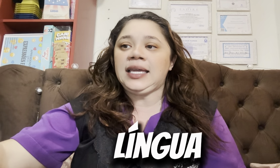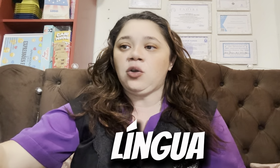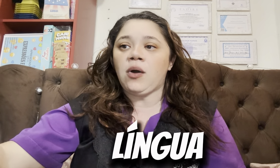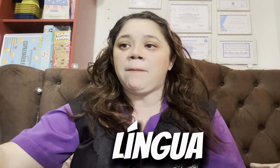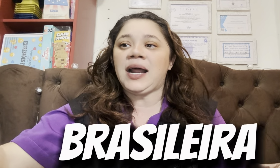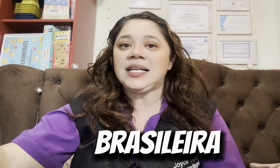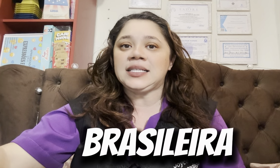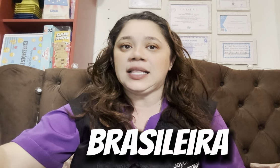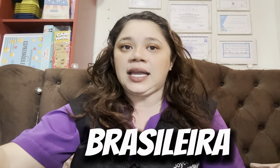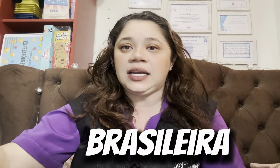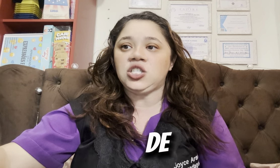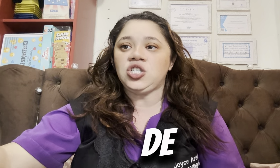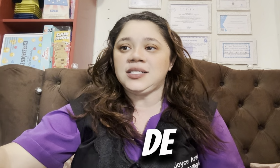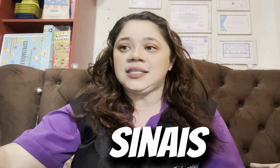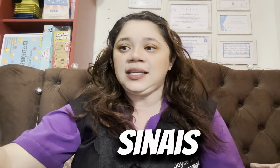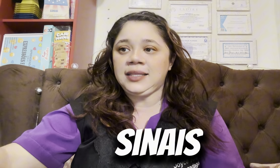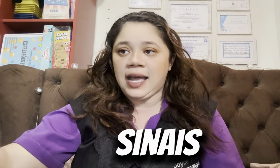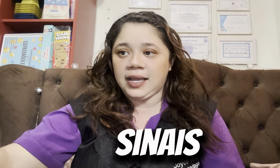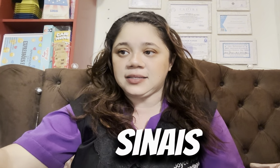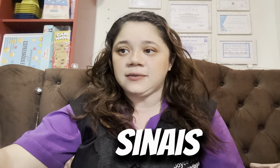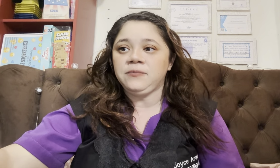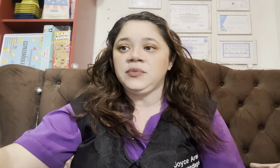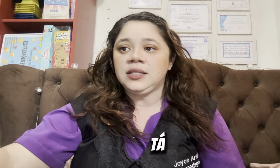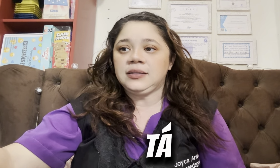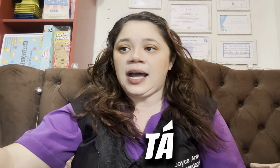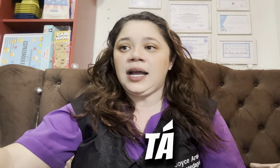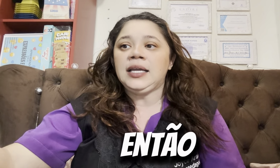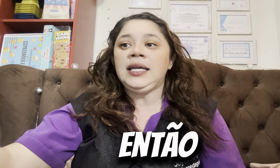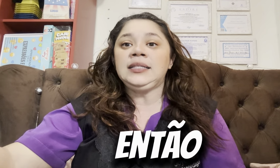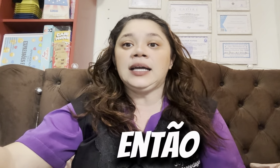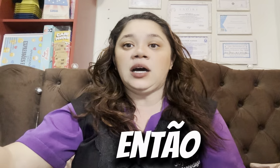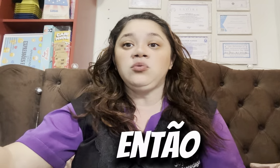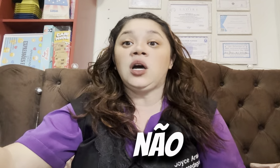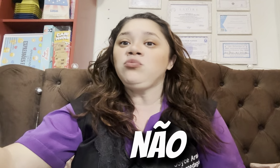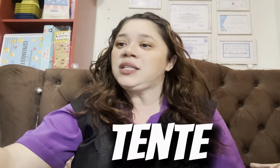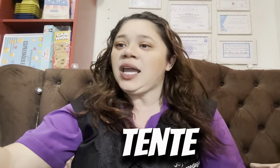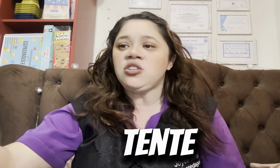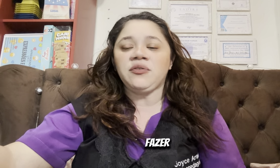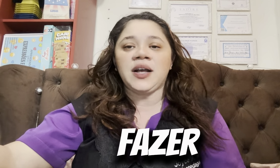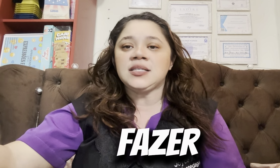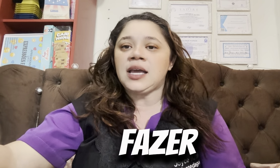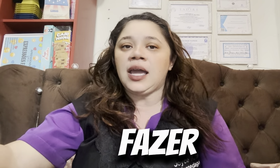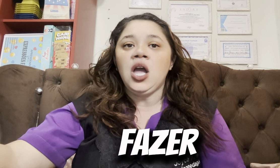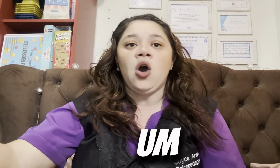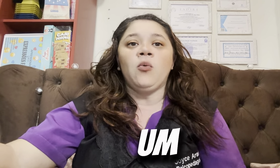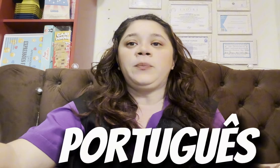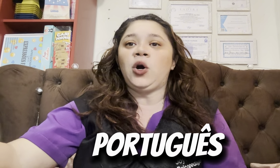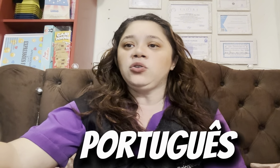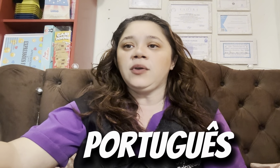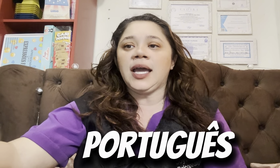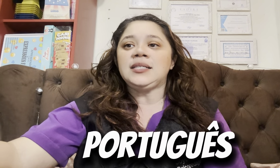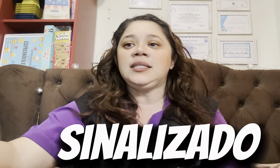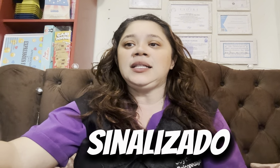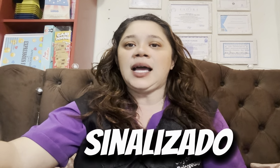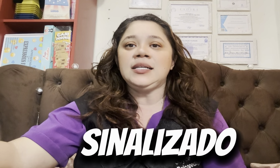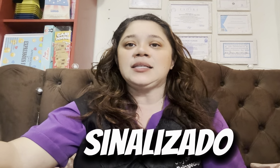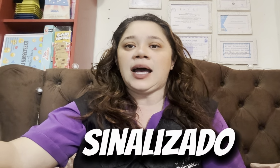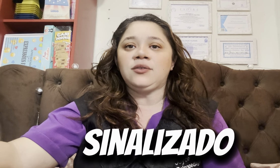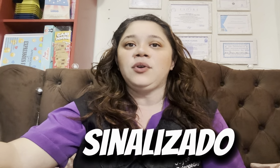língua brasileira de sinais, tá? Então, não tente fazer um português sinalizado,